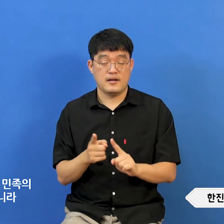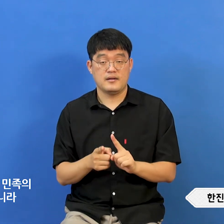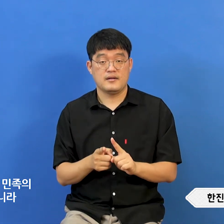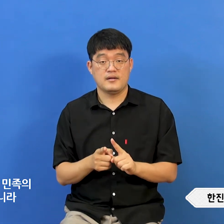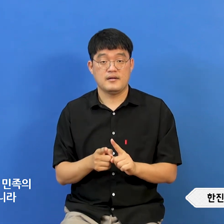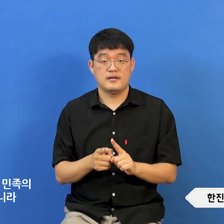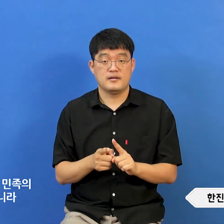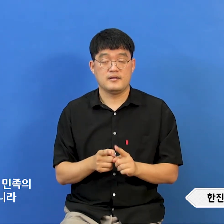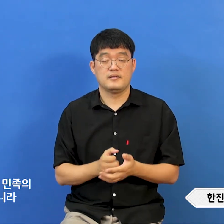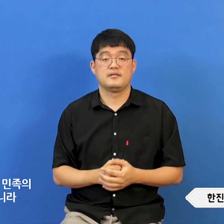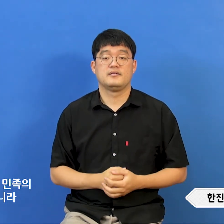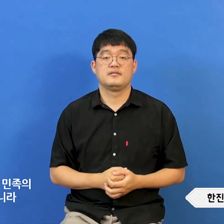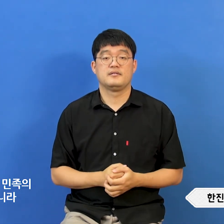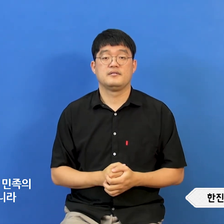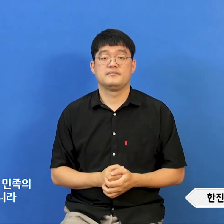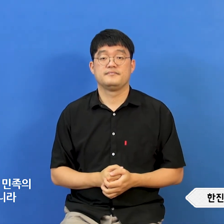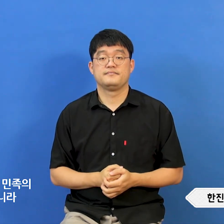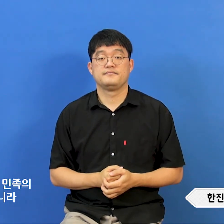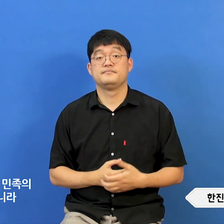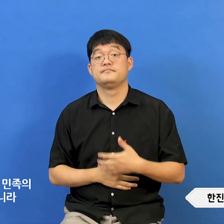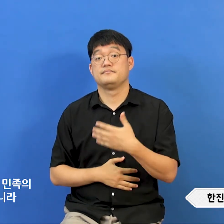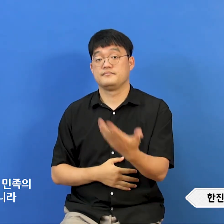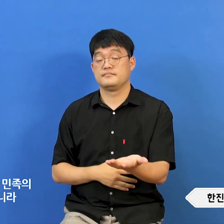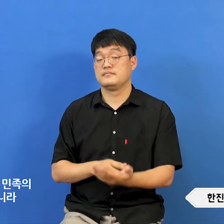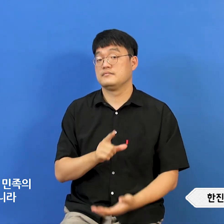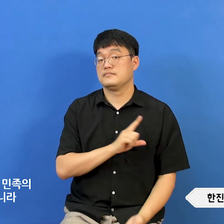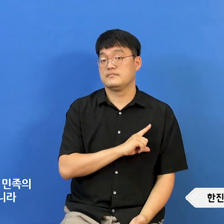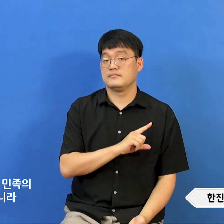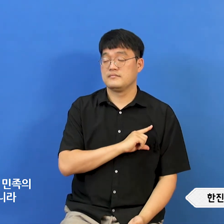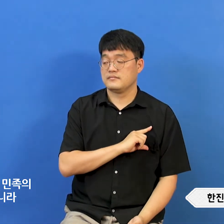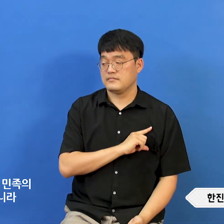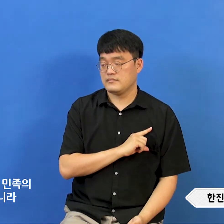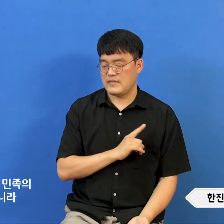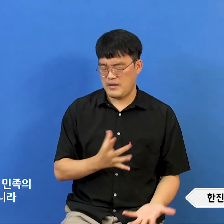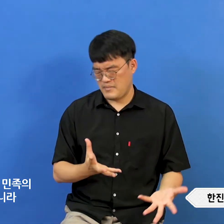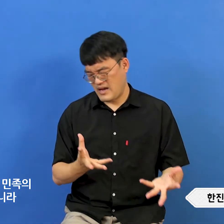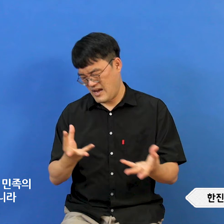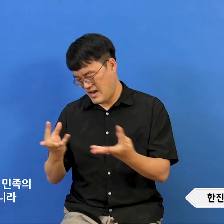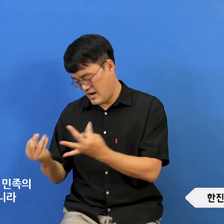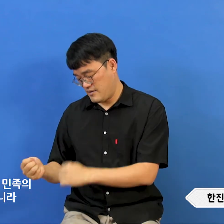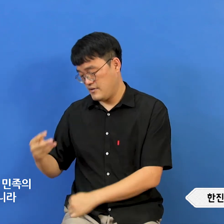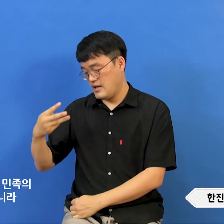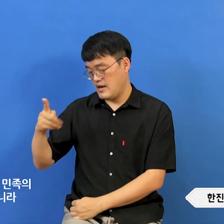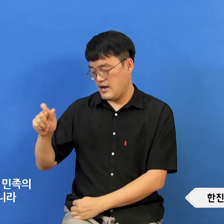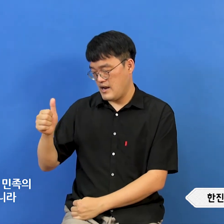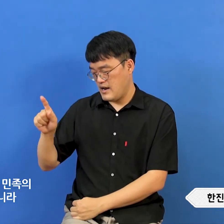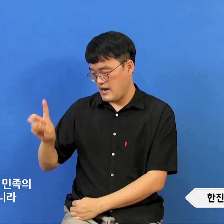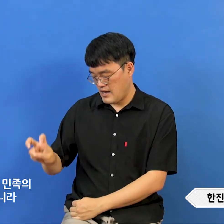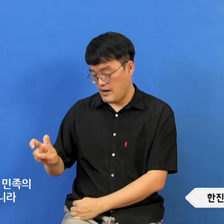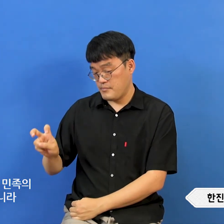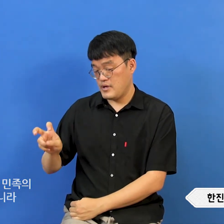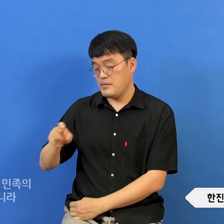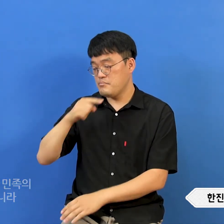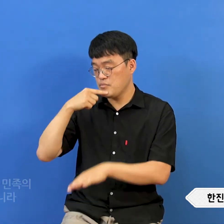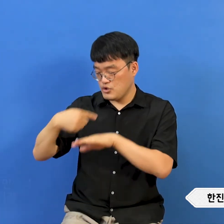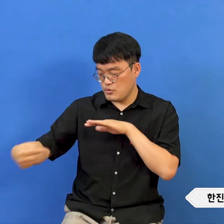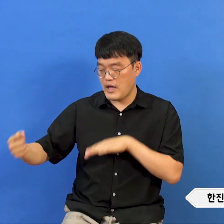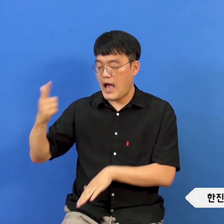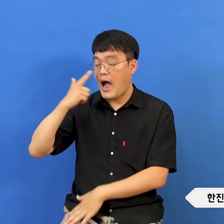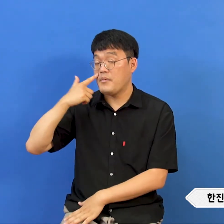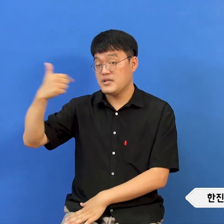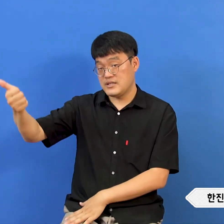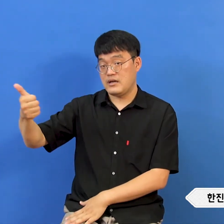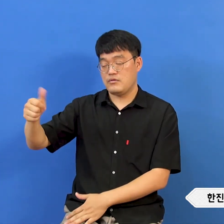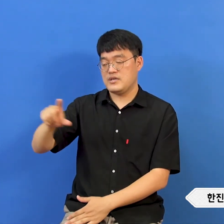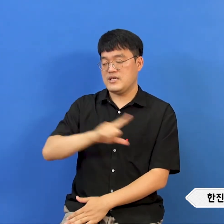아버지 아브람이라고 하지 말고 많은 민족의 아버지 아브라함이라고 하라. 이름을